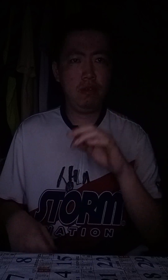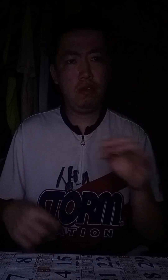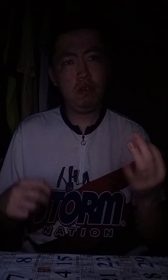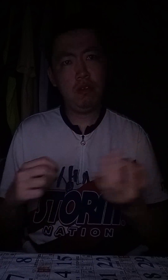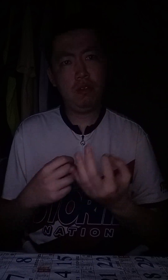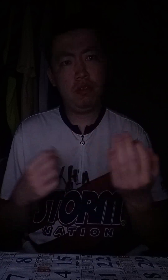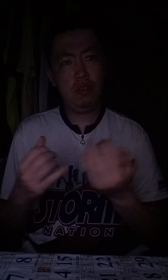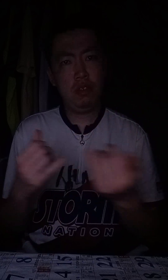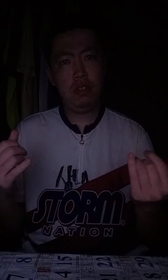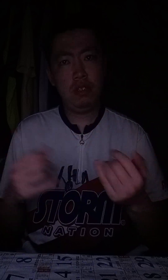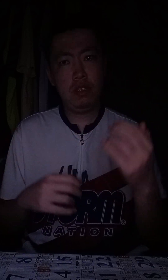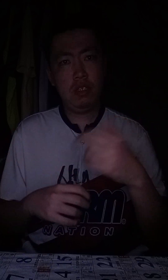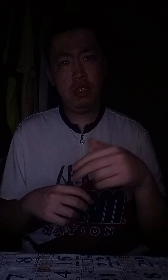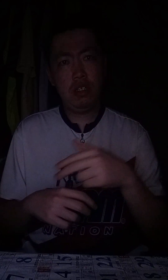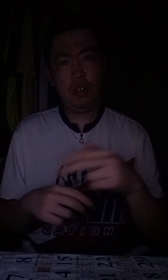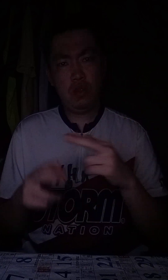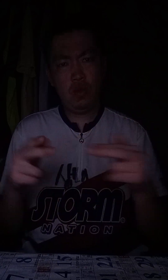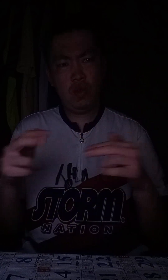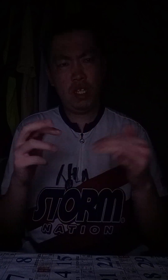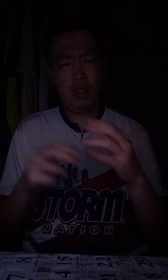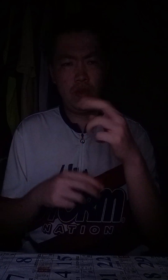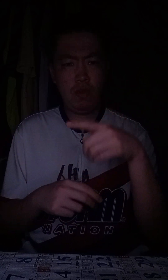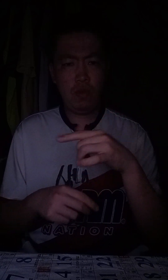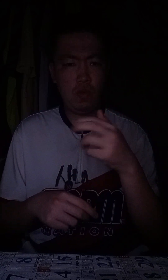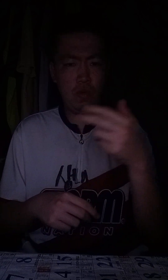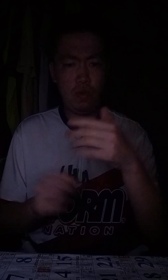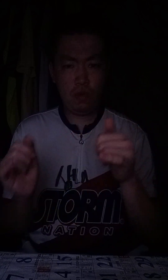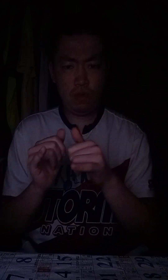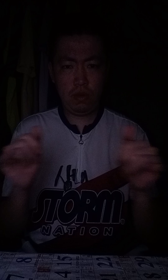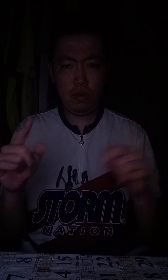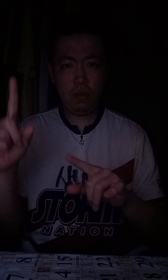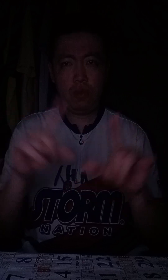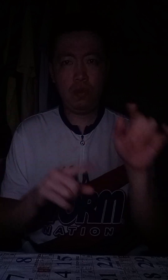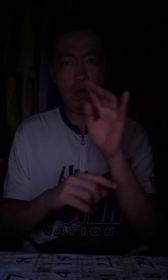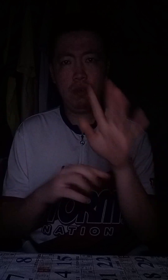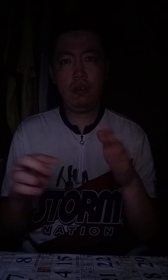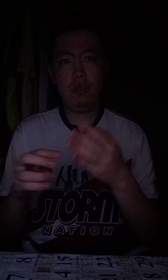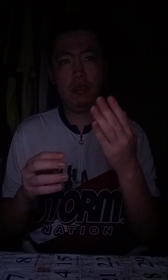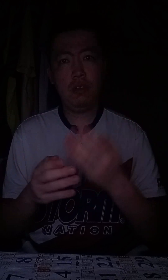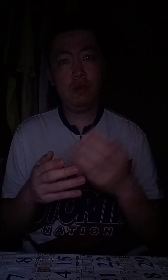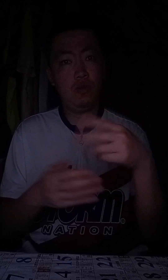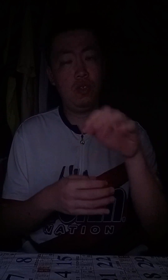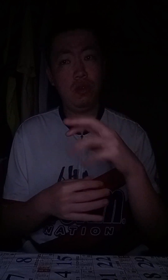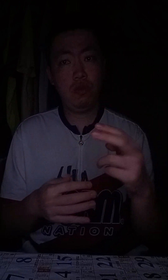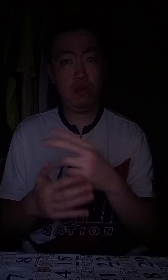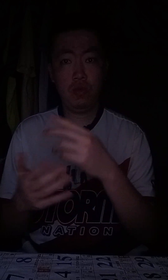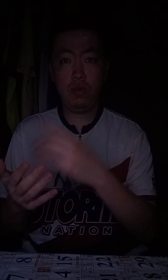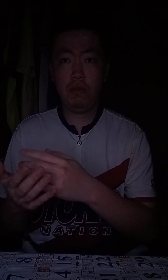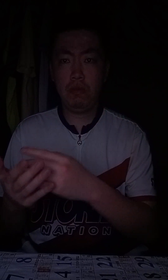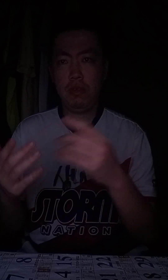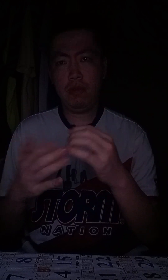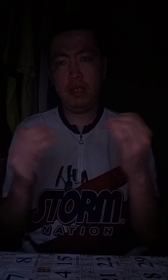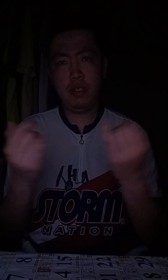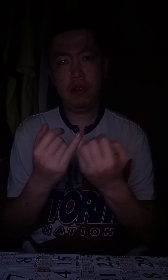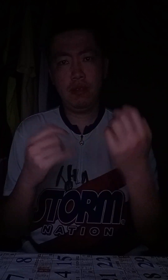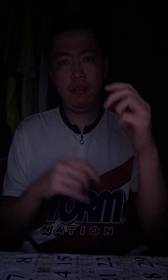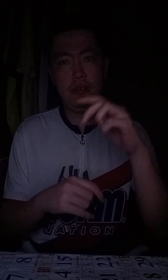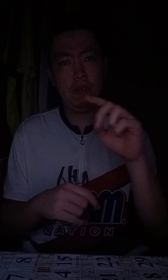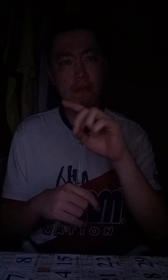반년 가까이 차량 고장에 대한 보상은 진행 중입니다. 견인 비용과 일부 수리비는 합의했지만 수소버스의